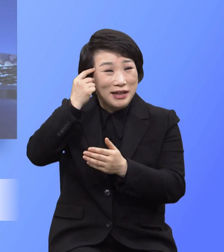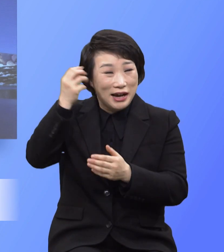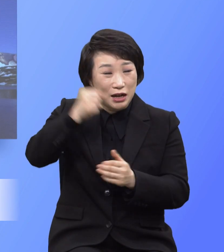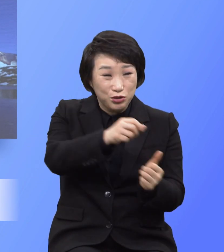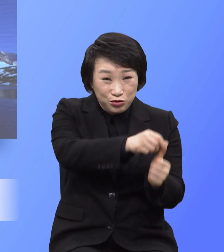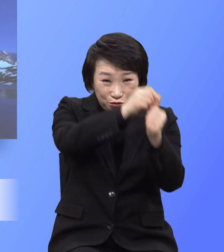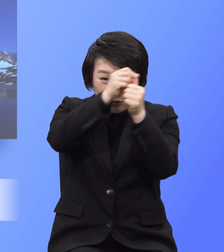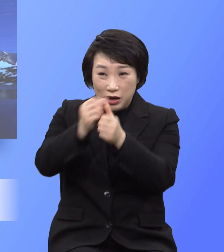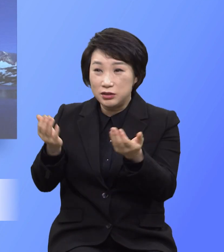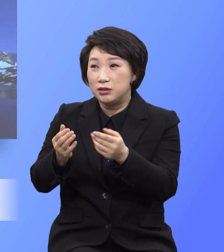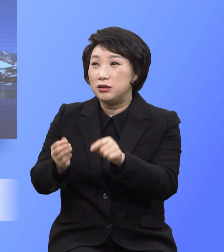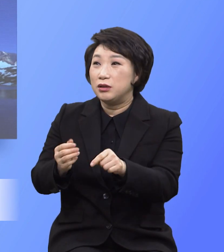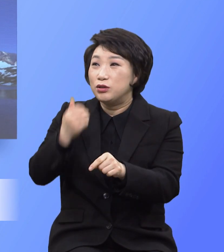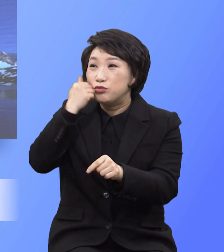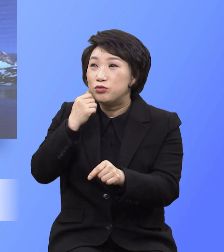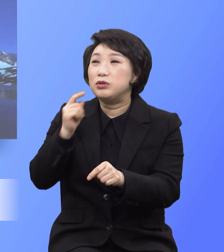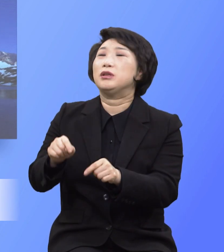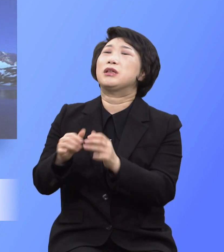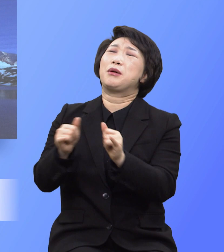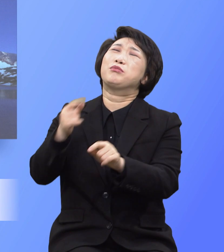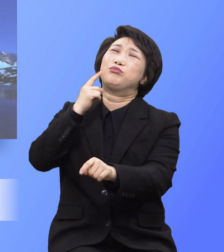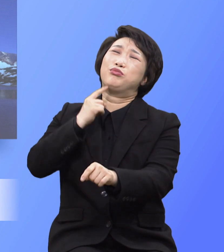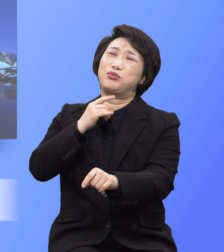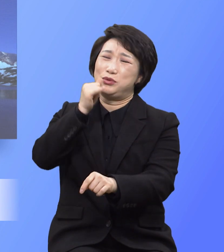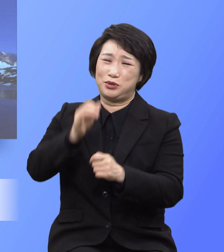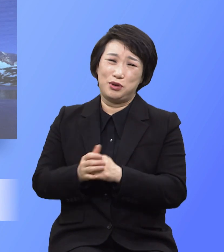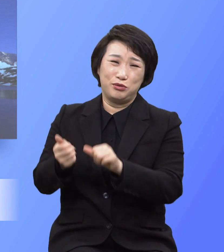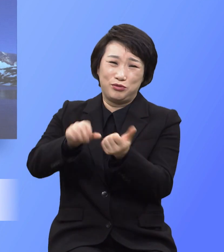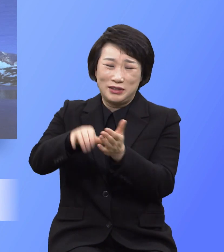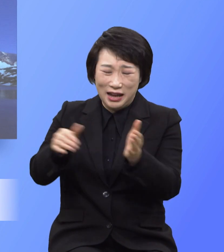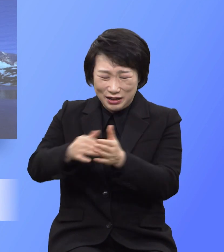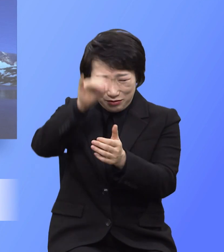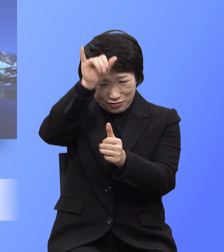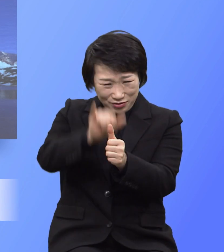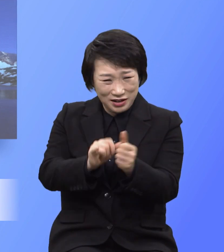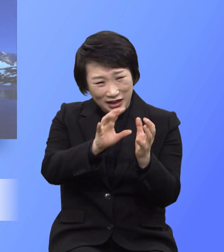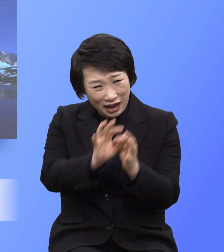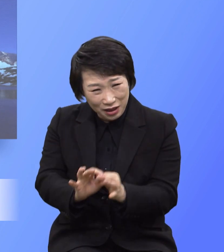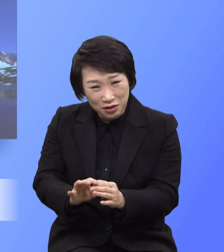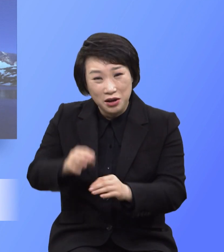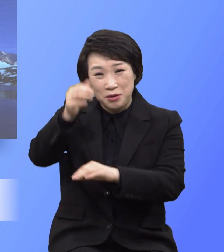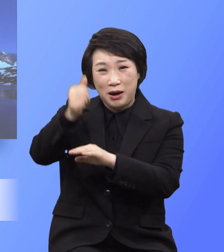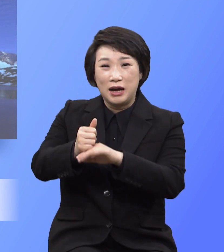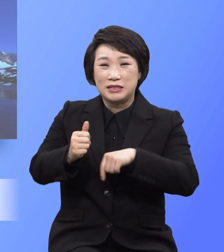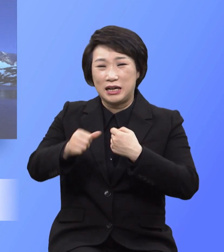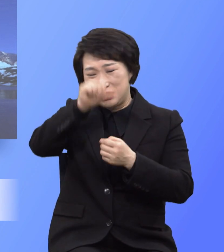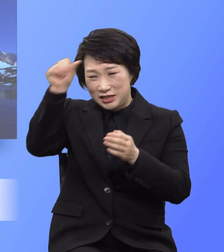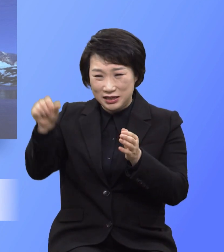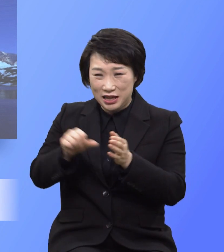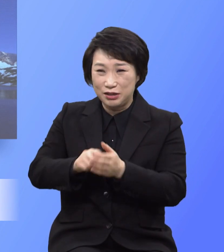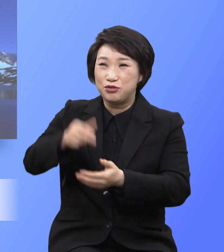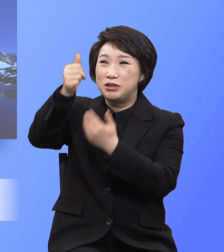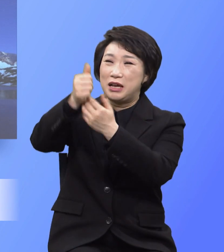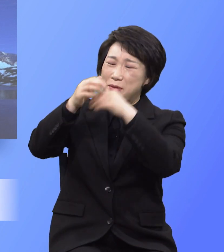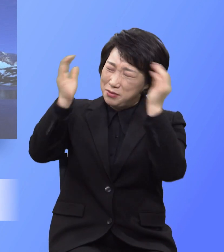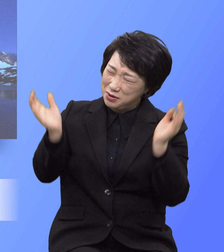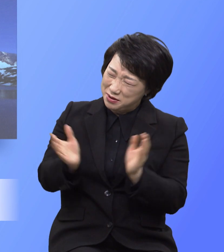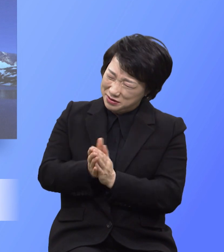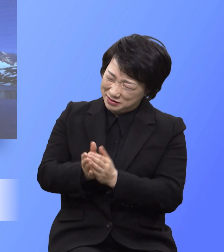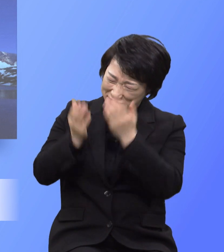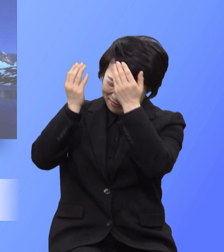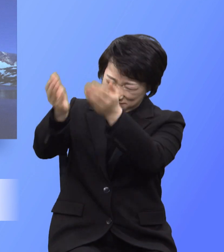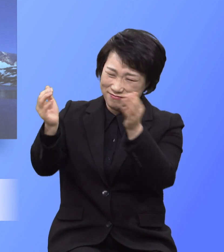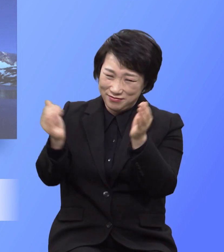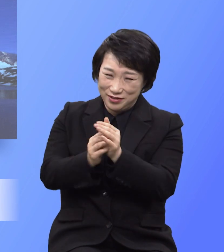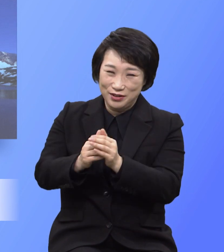정신으로 구원하는 것이 부럽고 죽도록 충성해서 마지막 자기 인생을 주님께 다